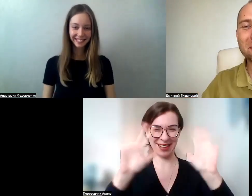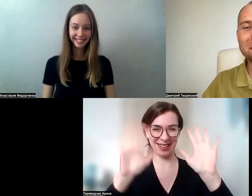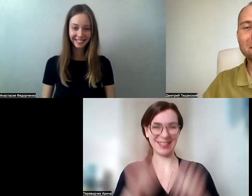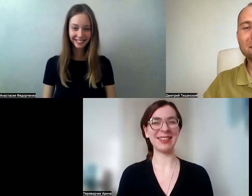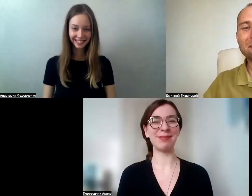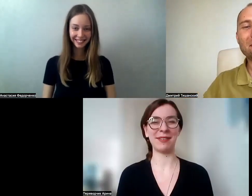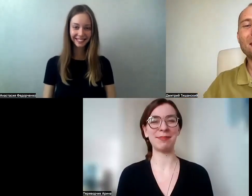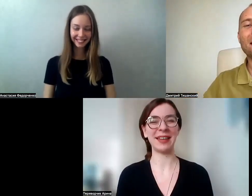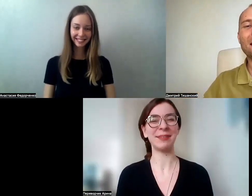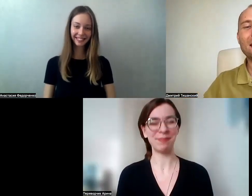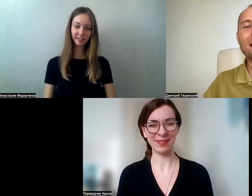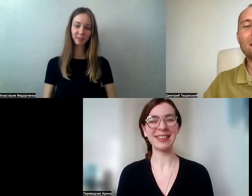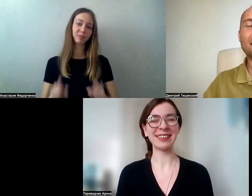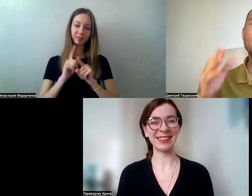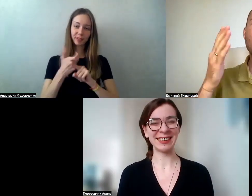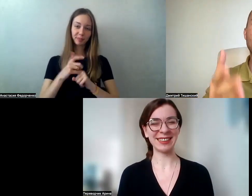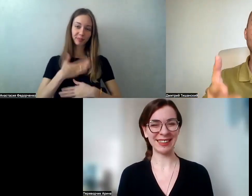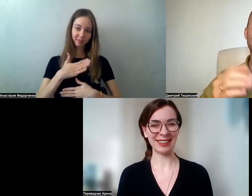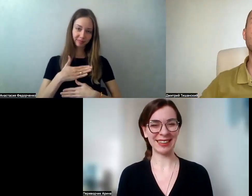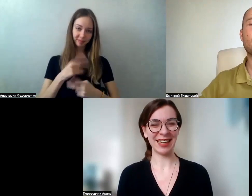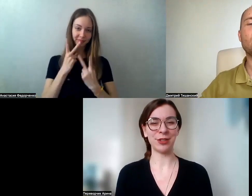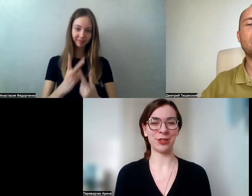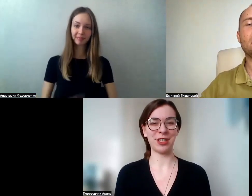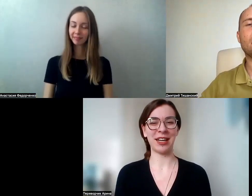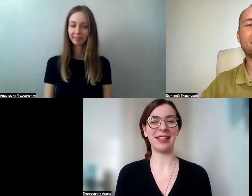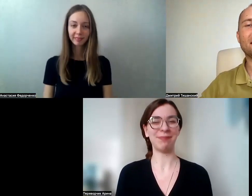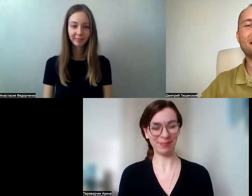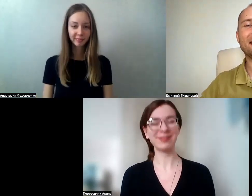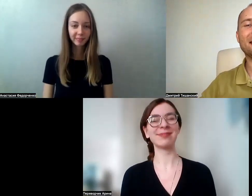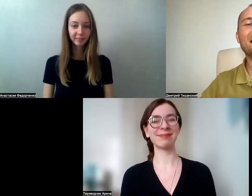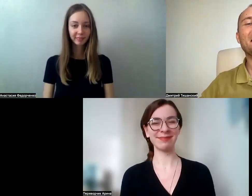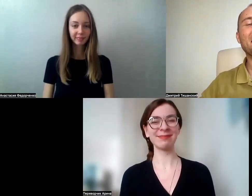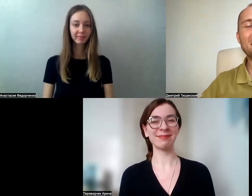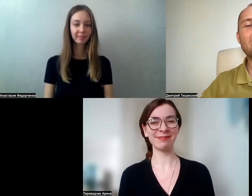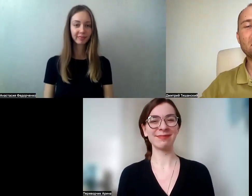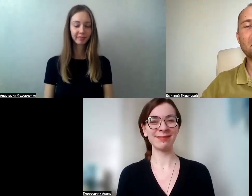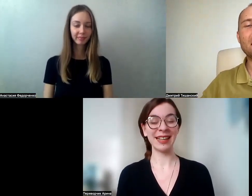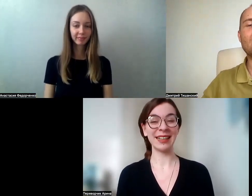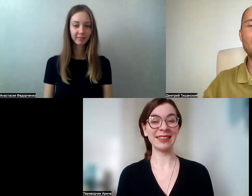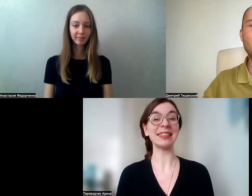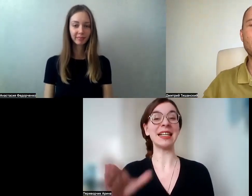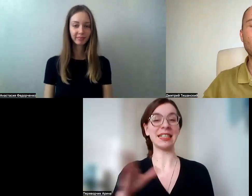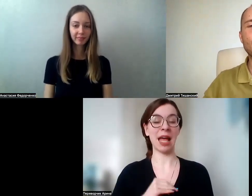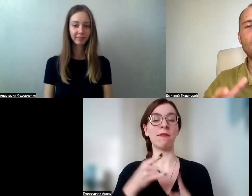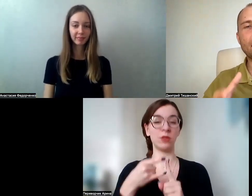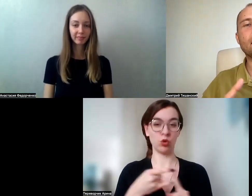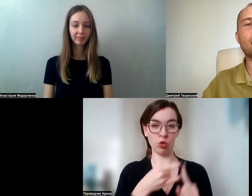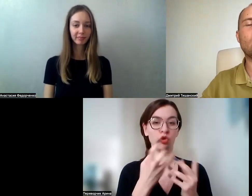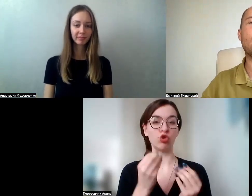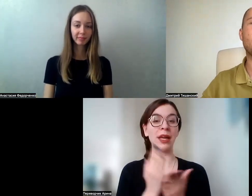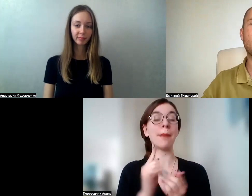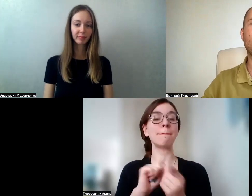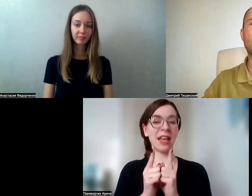привет. Привет, привет. Вот, и с нами также в Zoom. Тоже очень рада. И с нами в Zoom также переводчик